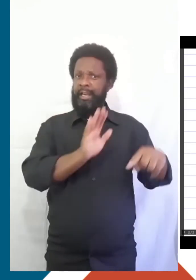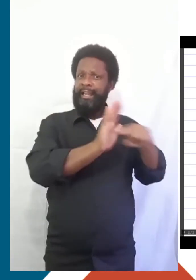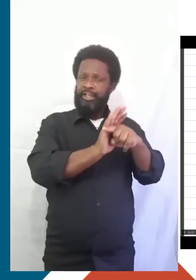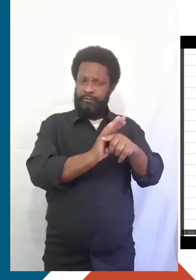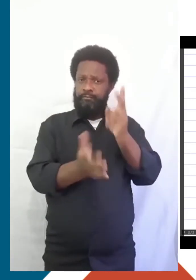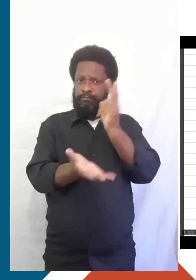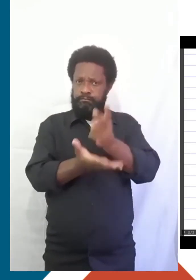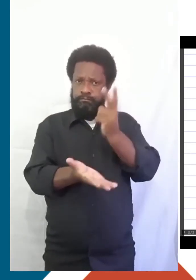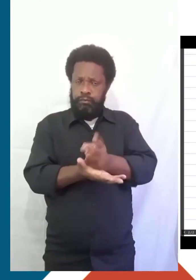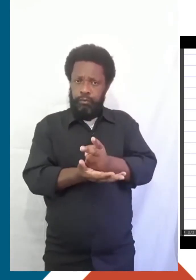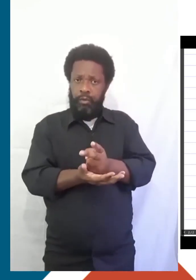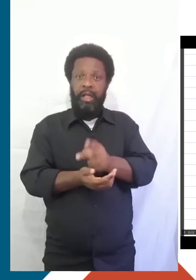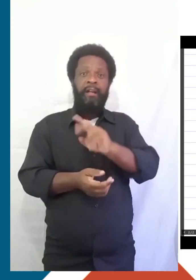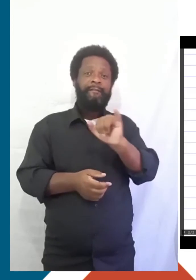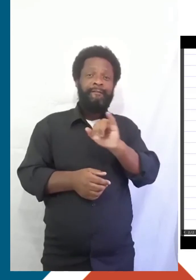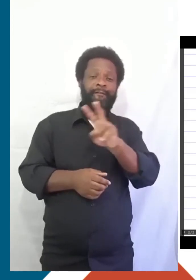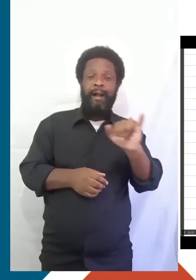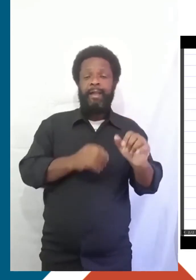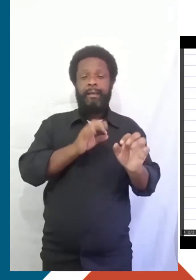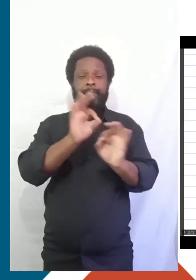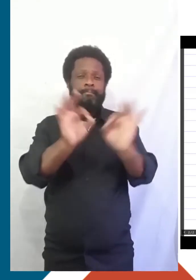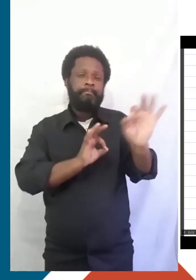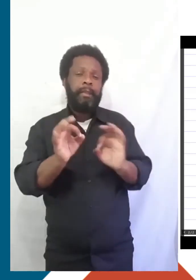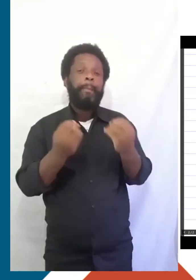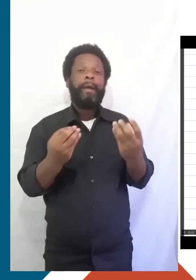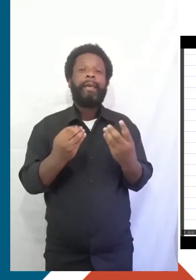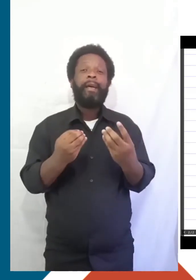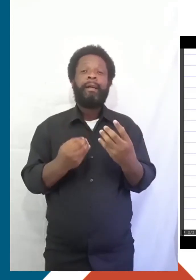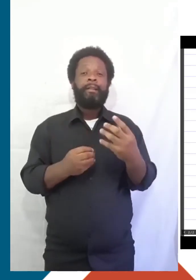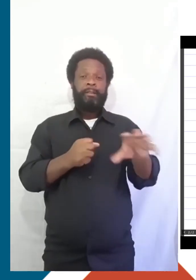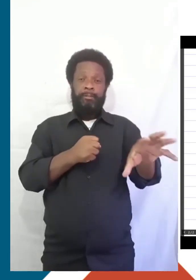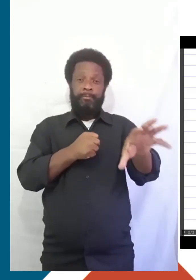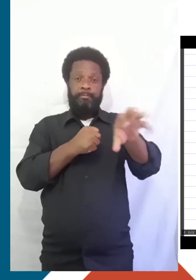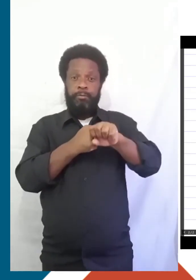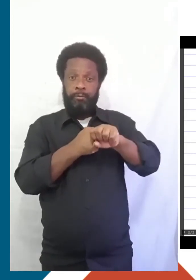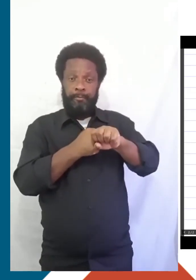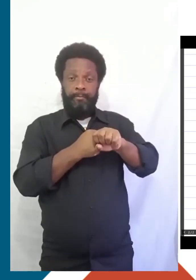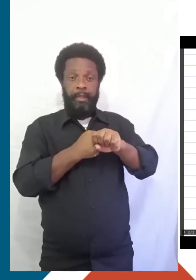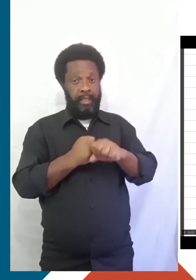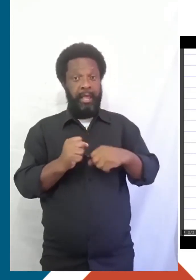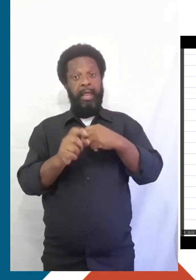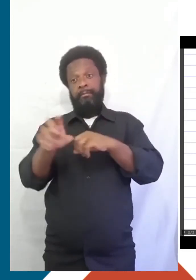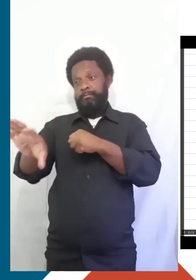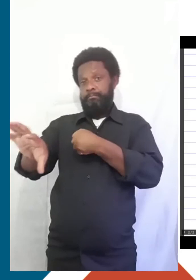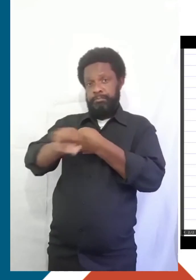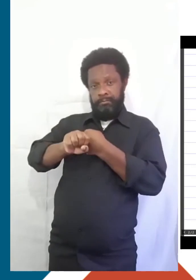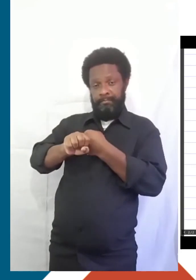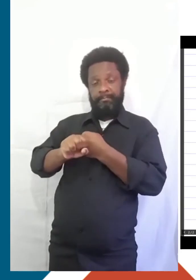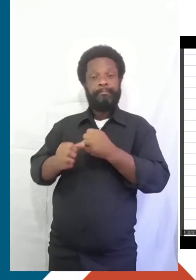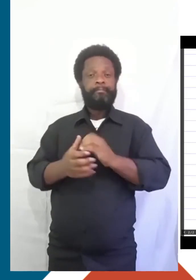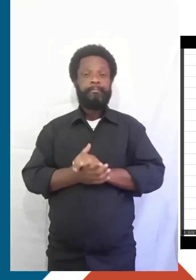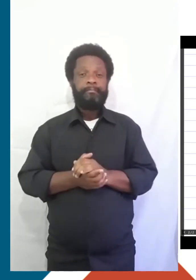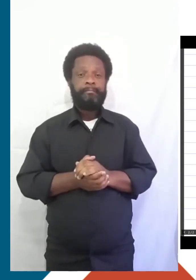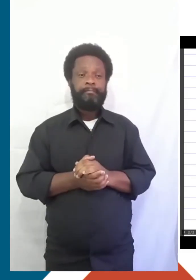você tem um polo negativo na molécula. Ela vai se arranjar para atrair o polo positivo, vai atrair o polo negativo, e